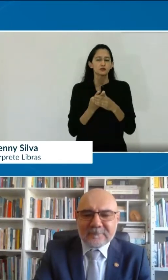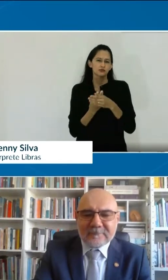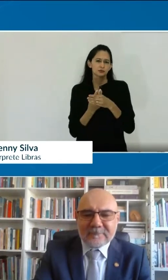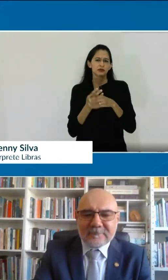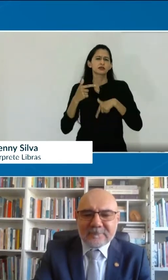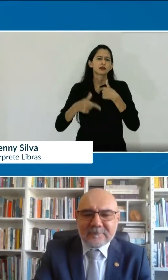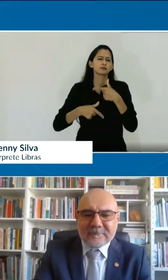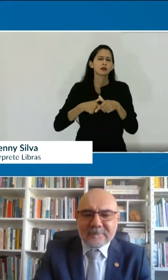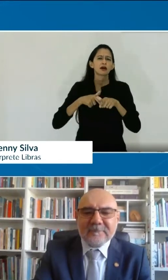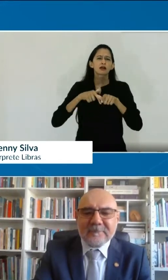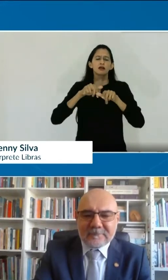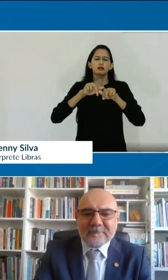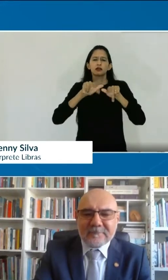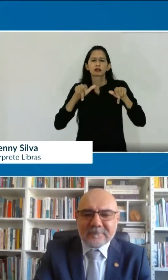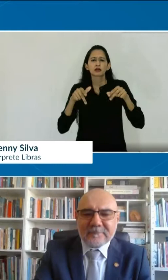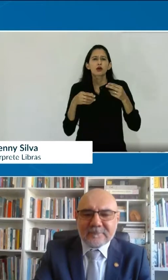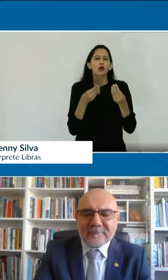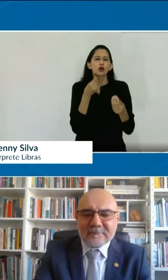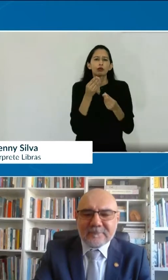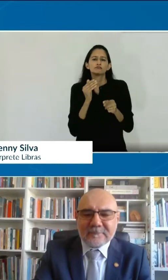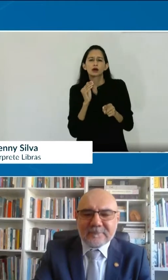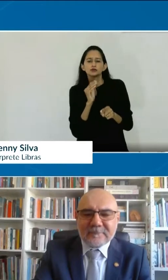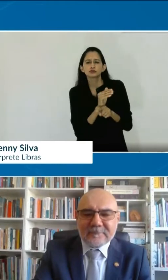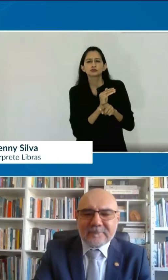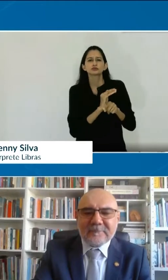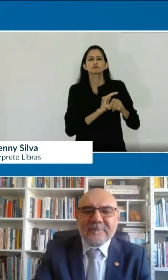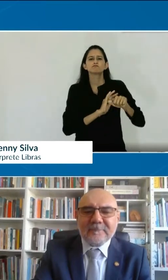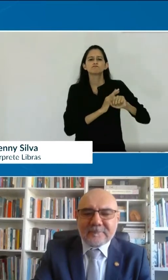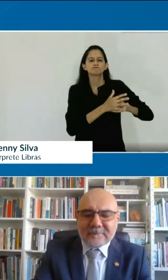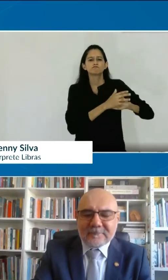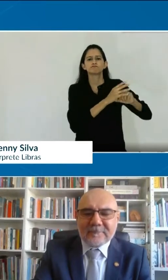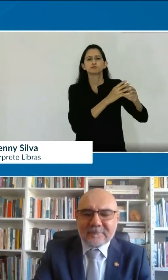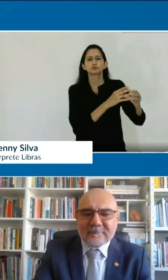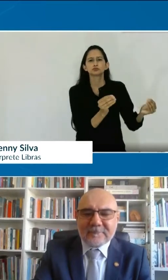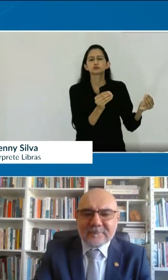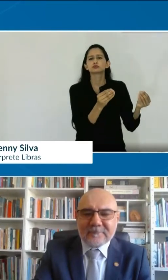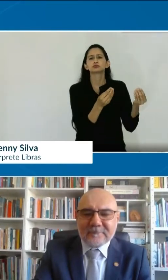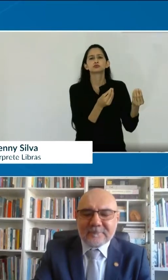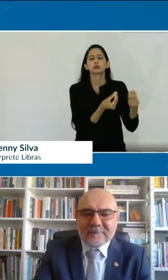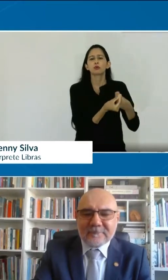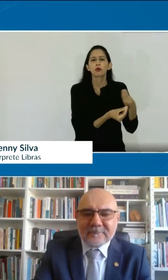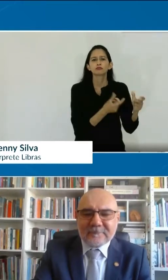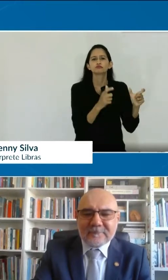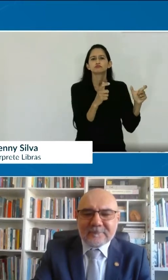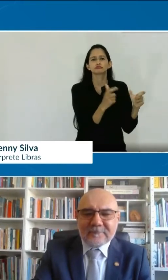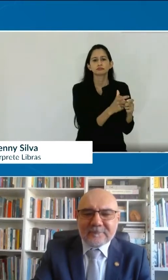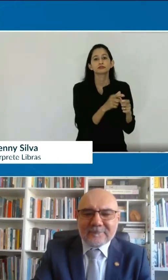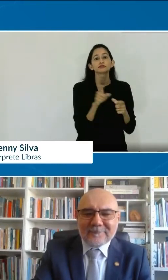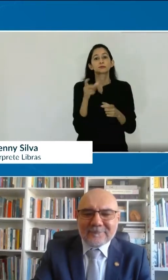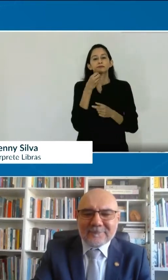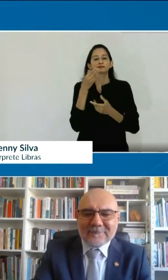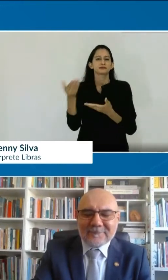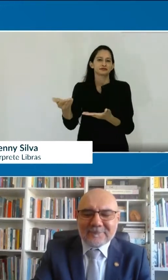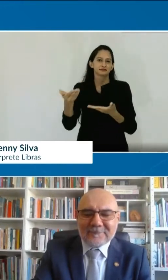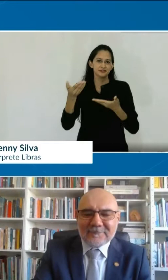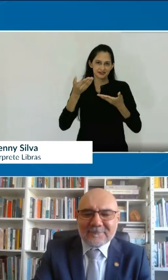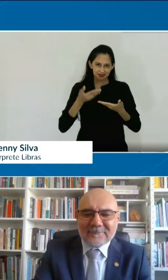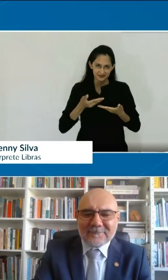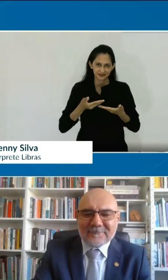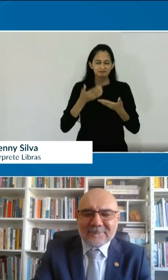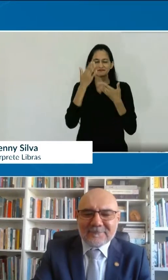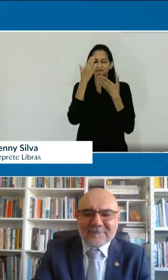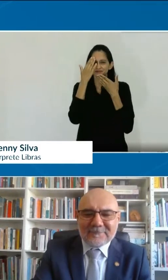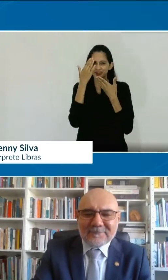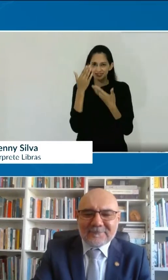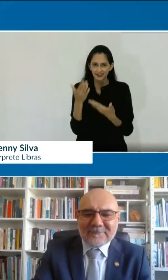aí para ajudar no enfrentamento da pandemia? E quero te dizer que você é muito bem-vindo, o senhor é muito bem-vindo, muito